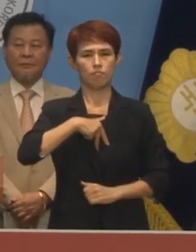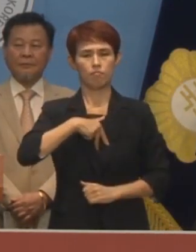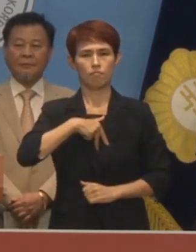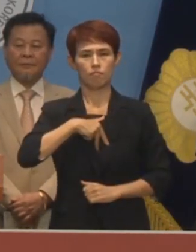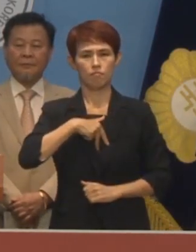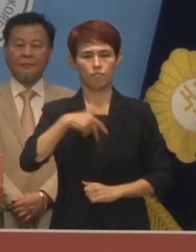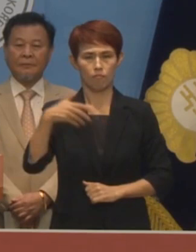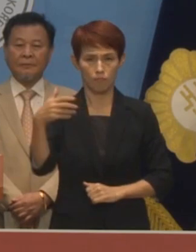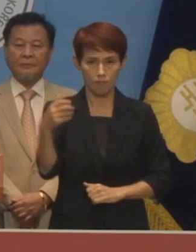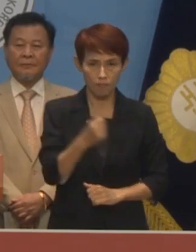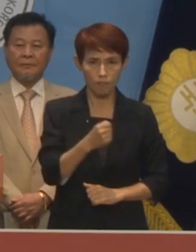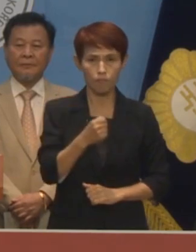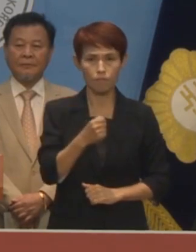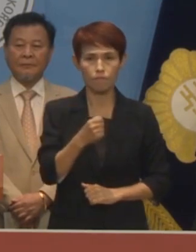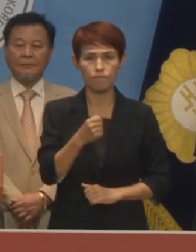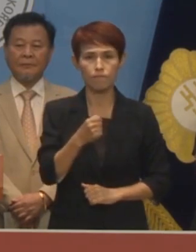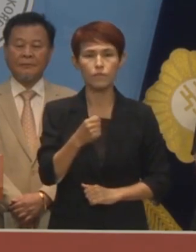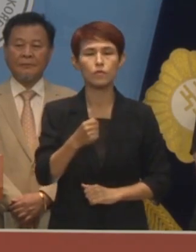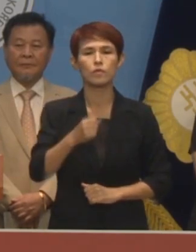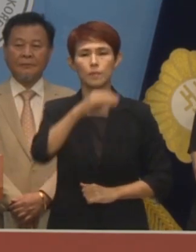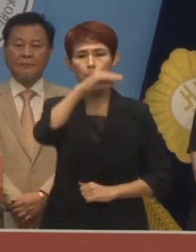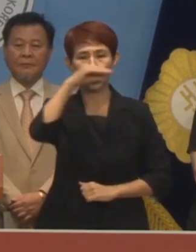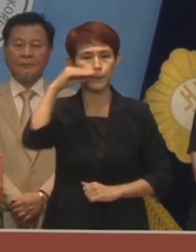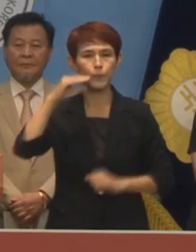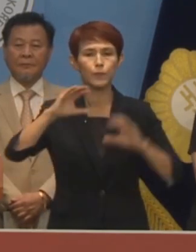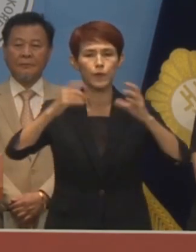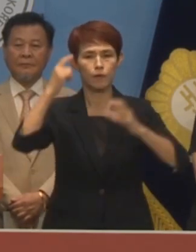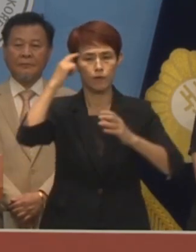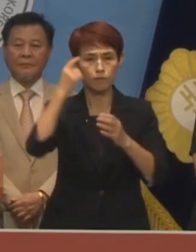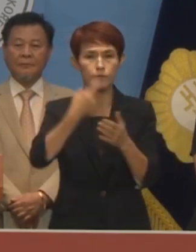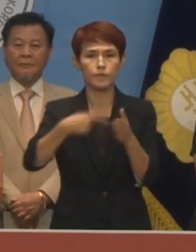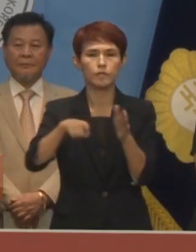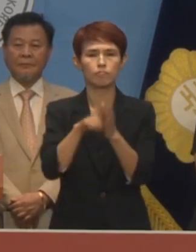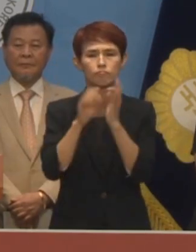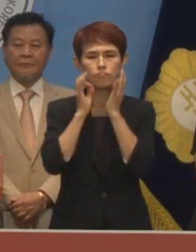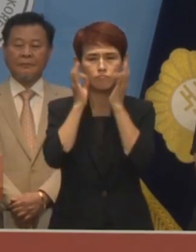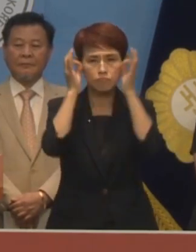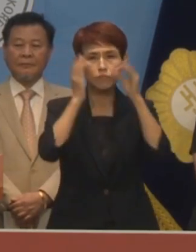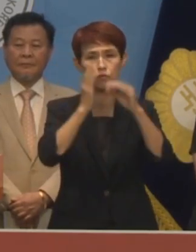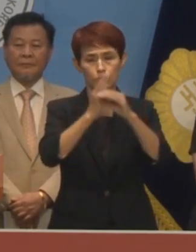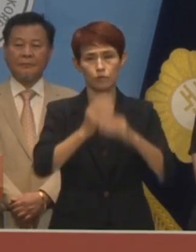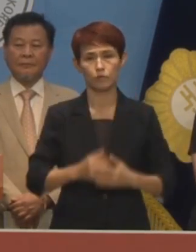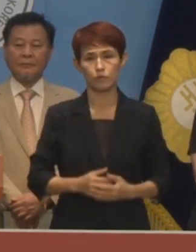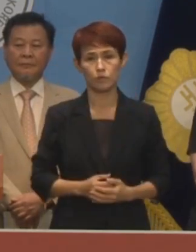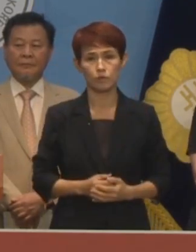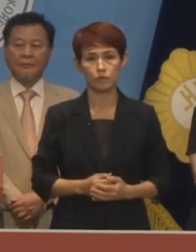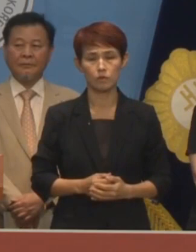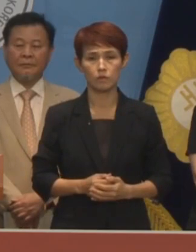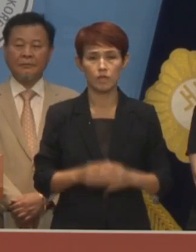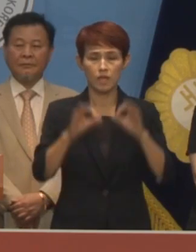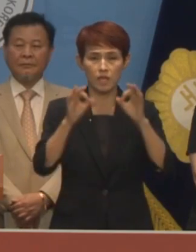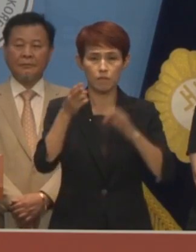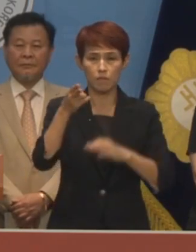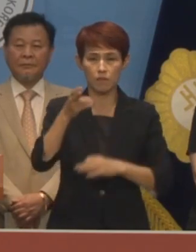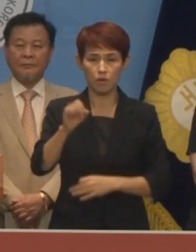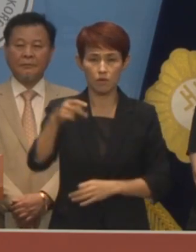민족정신 함양, 올바른 국가간 정립을 위해 노력해오고 있다. 그러나 김영석